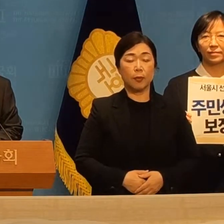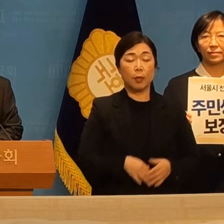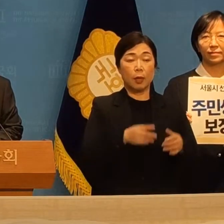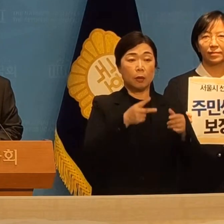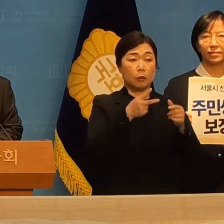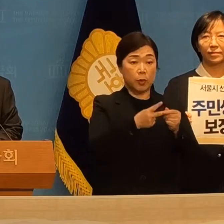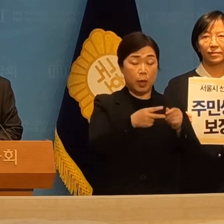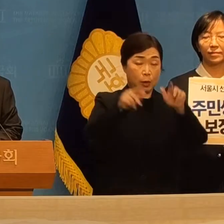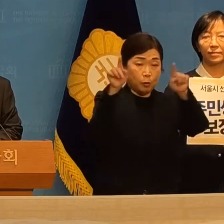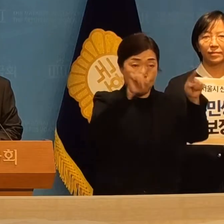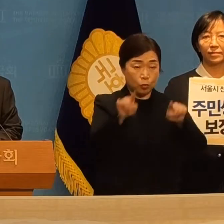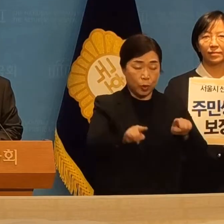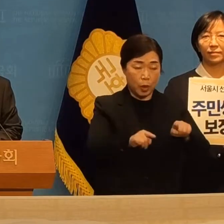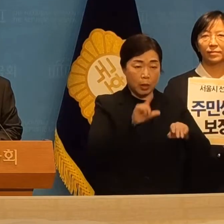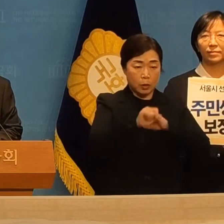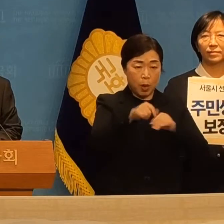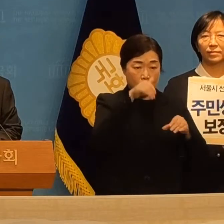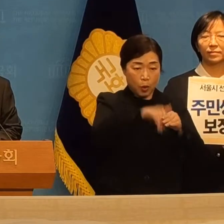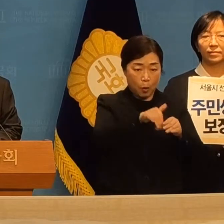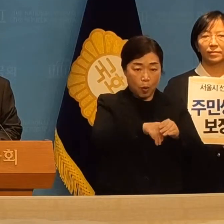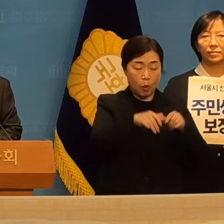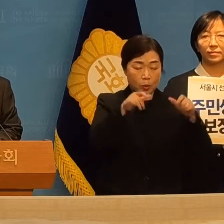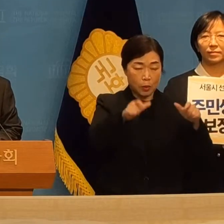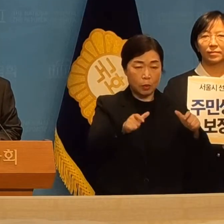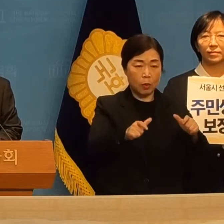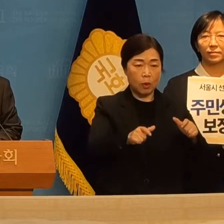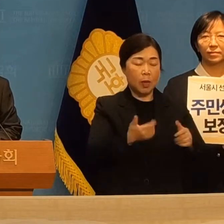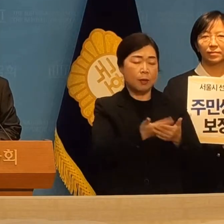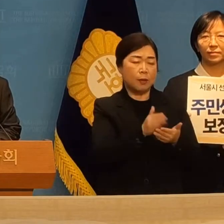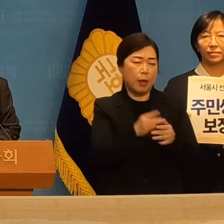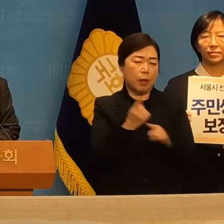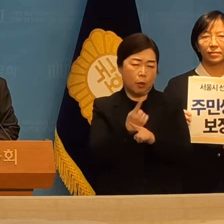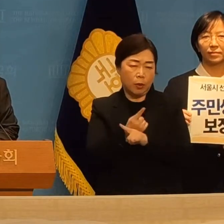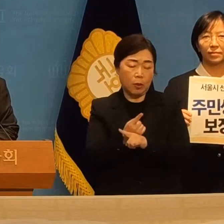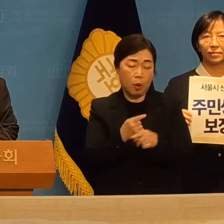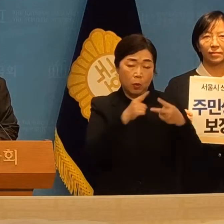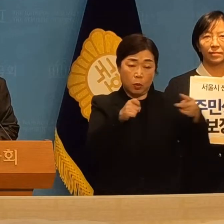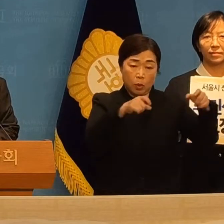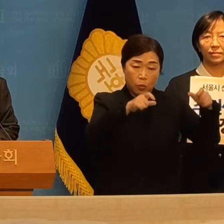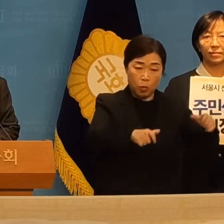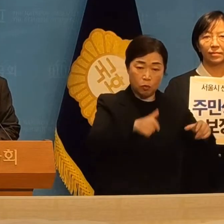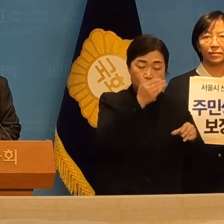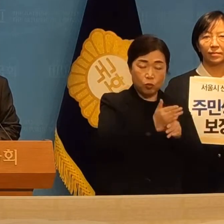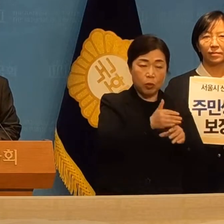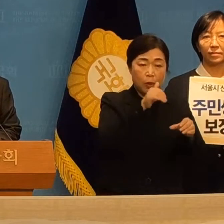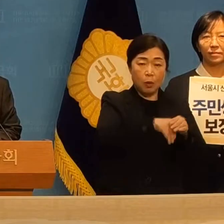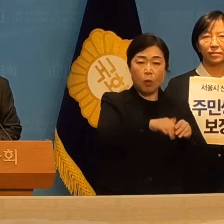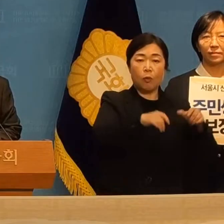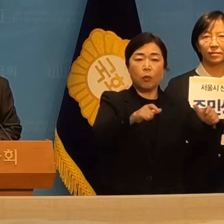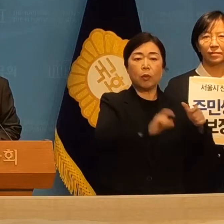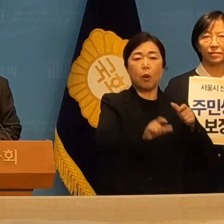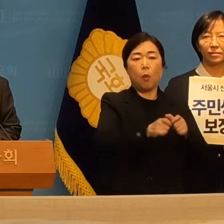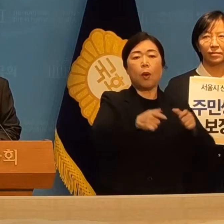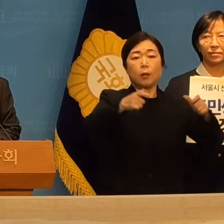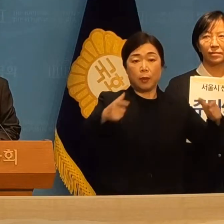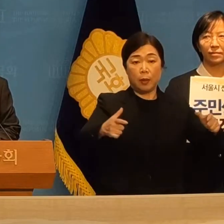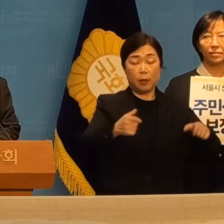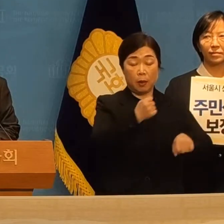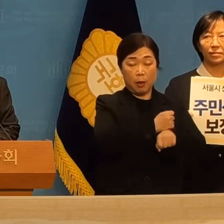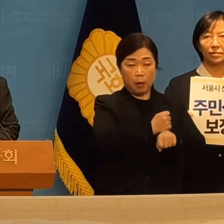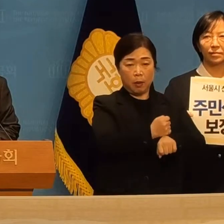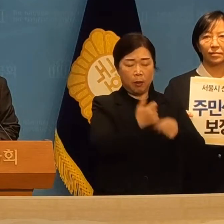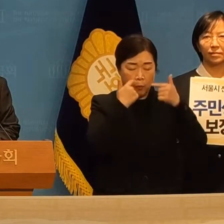둘째, 전국적 지방선거제도 개혁 논의와 연계하여 동대문구가 중대선거구제의 확대에 기여할 수 있어야